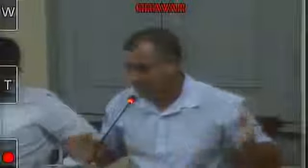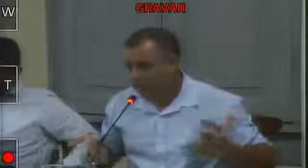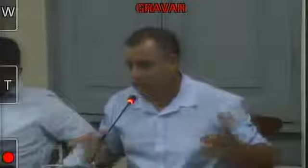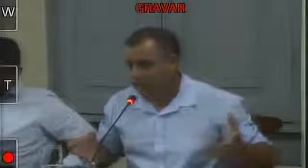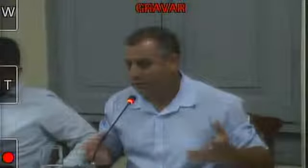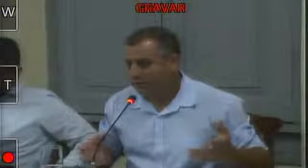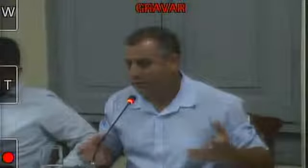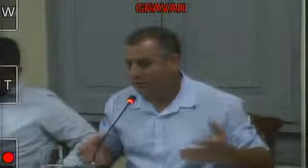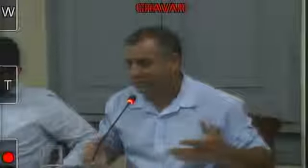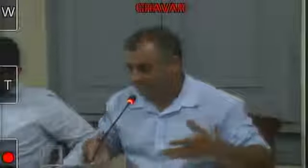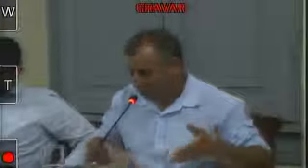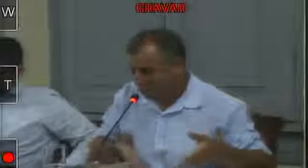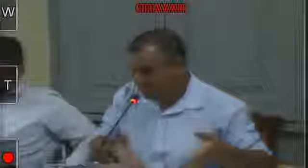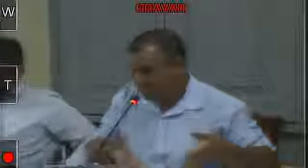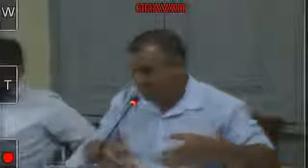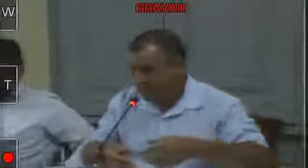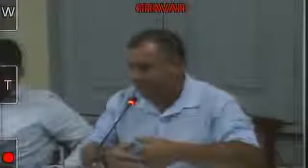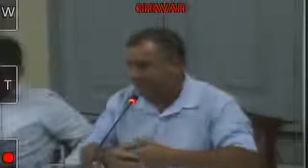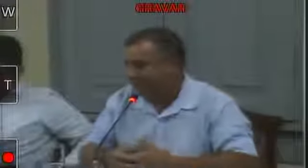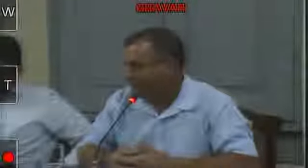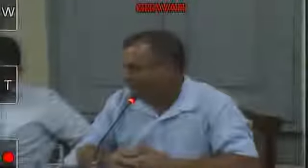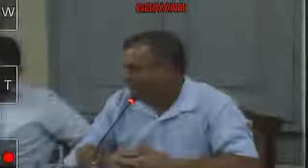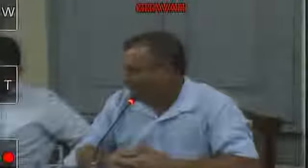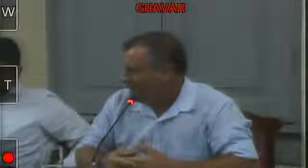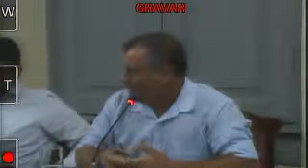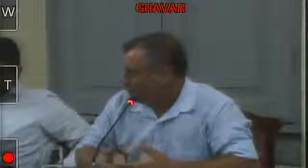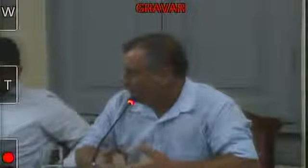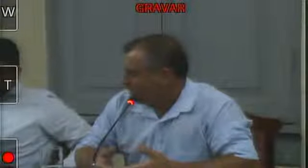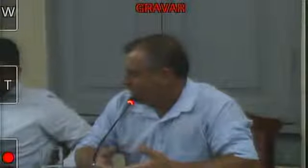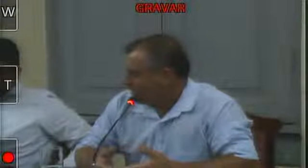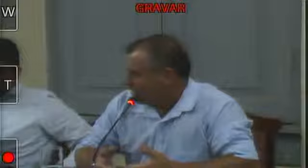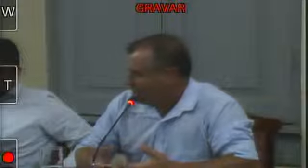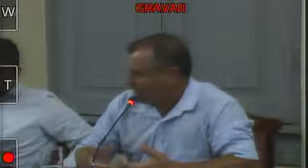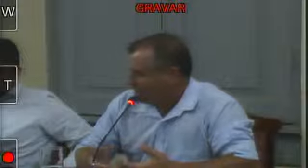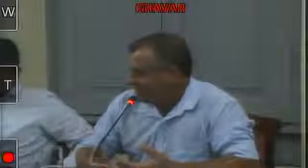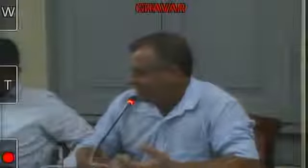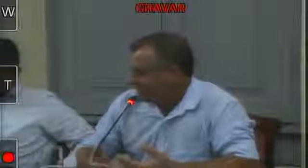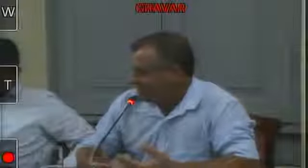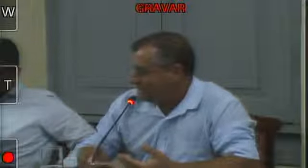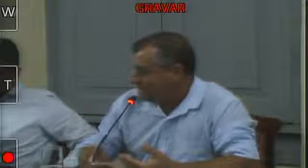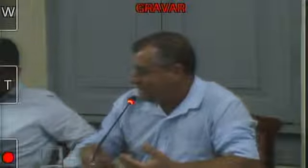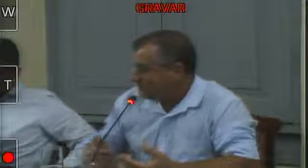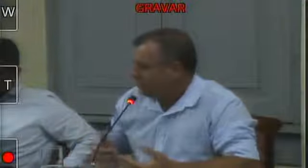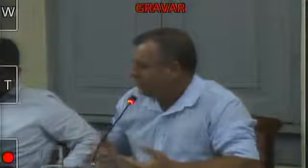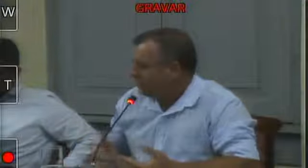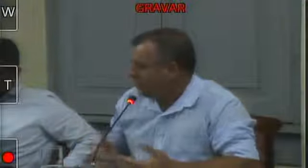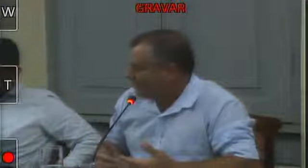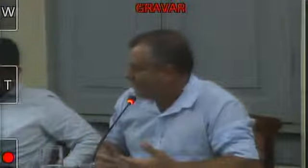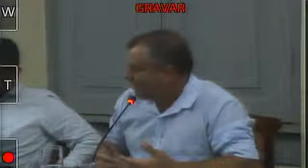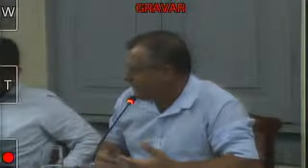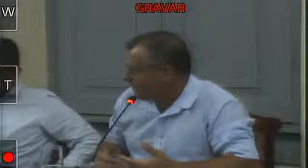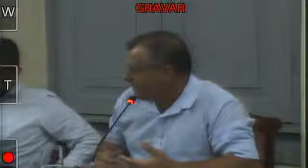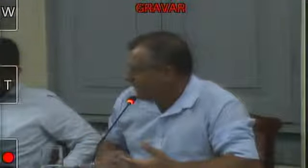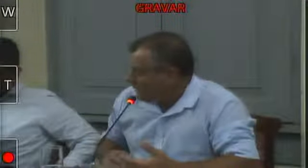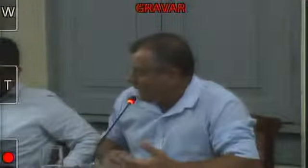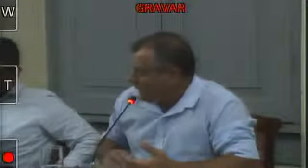não questionando nada, teria que ver aí a assessoria do prefeito para ver se retifica isso